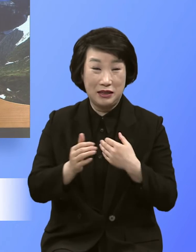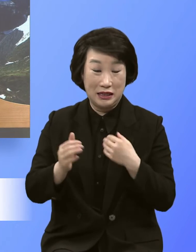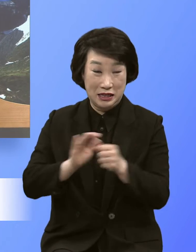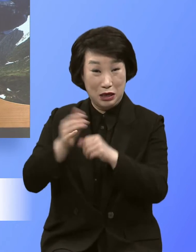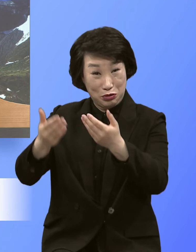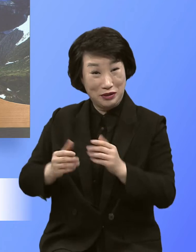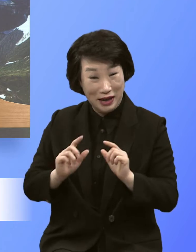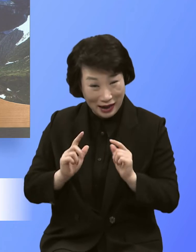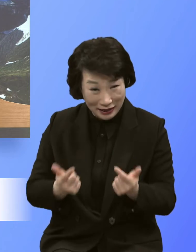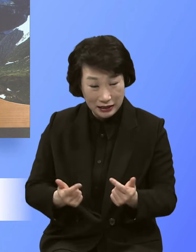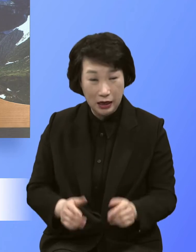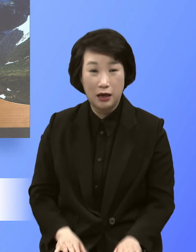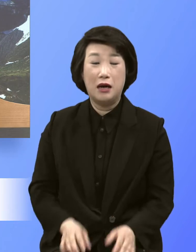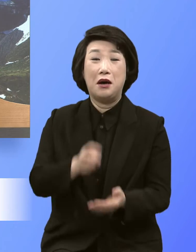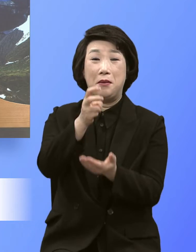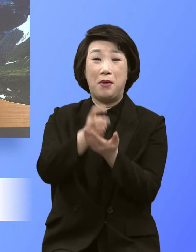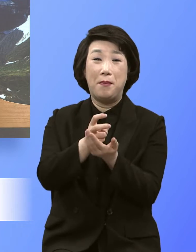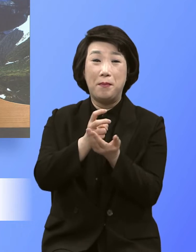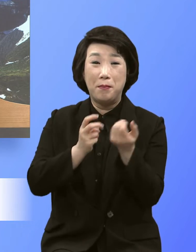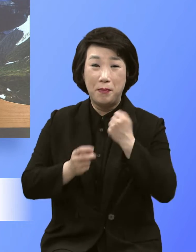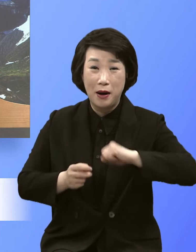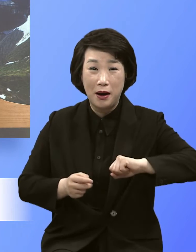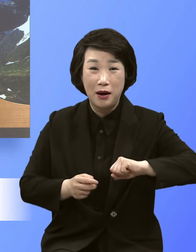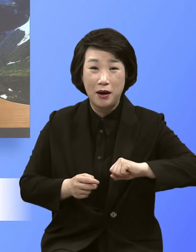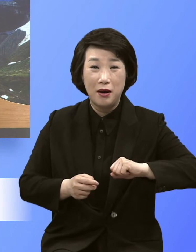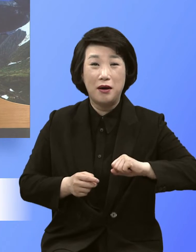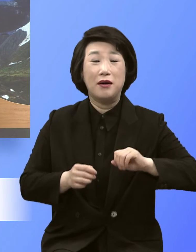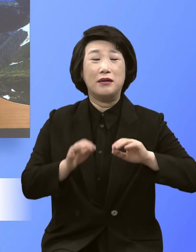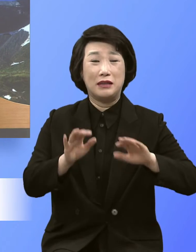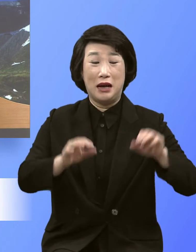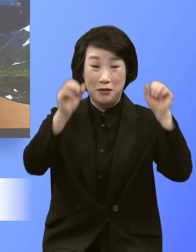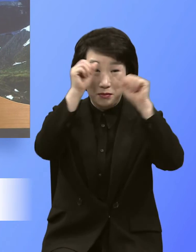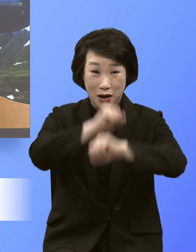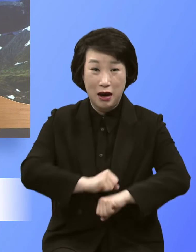아니라 질서를 파괴하고